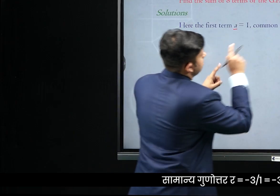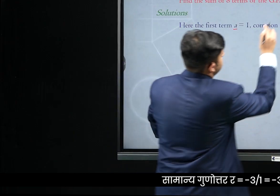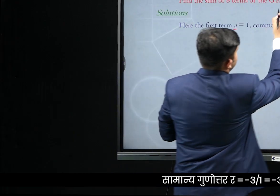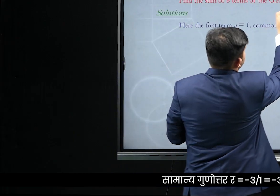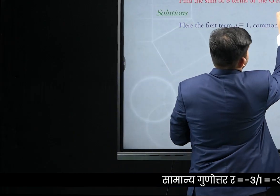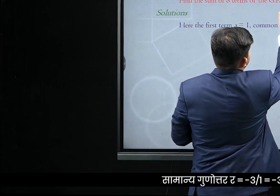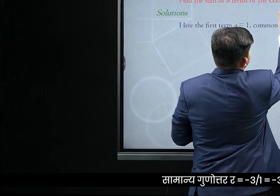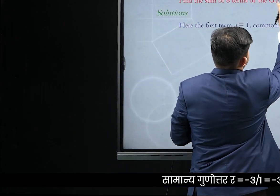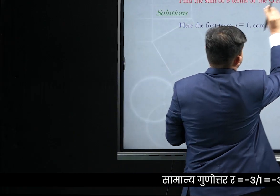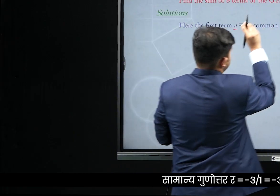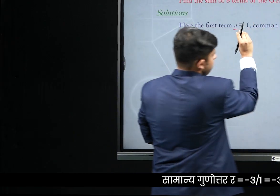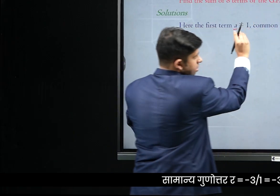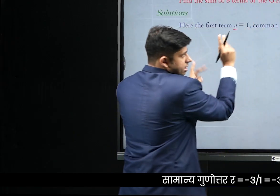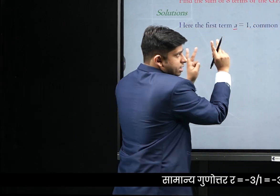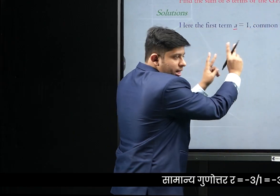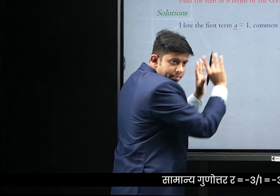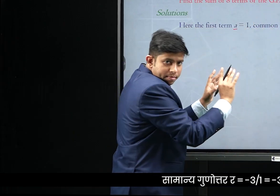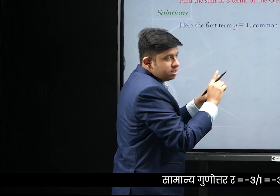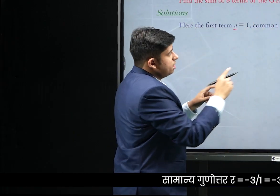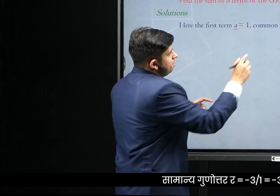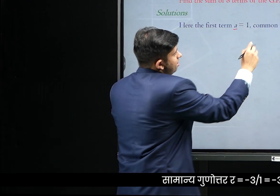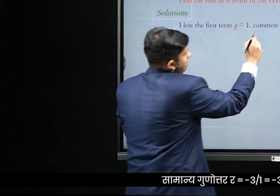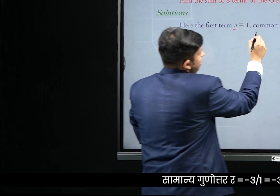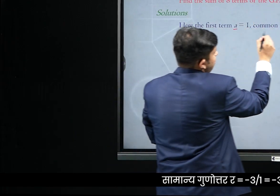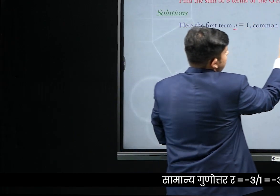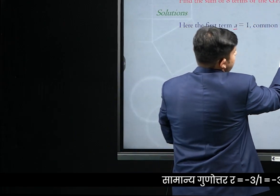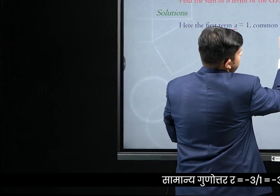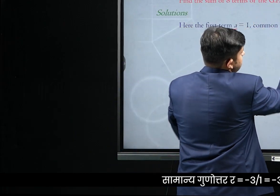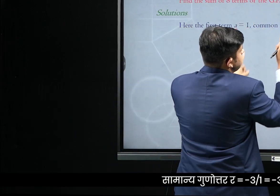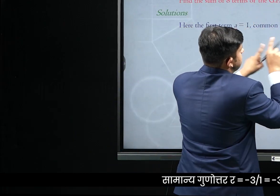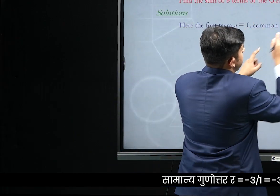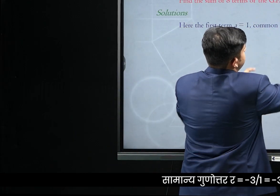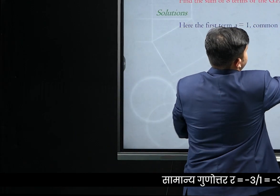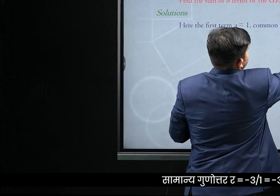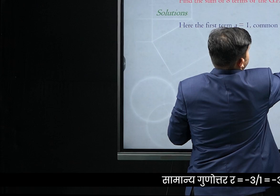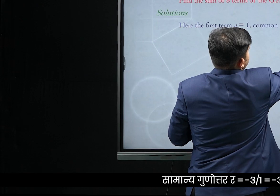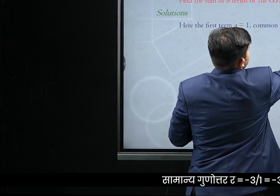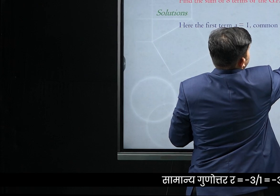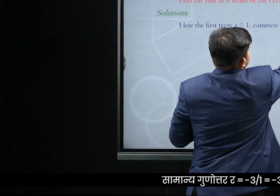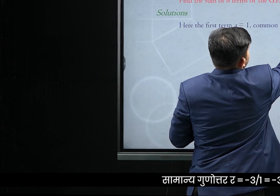सामान्य गुणोत्तर r is equal to minus 3 by 1 equals to minus 3 less than 1.